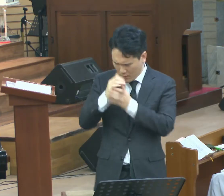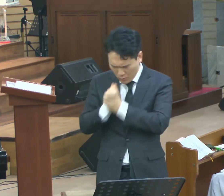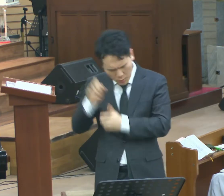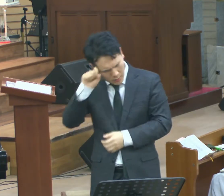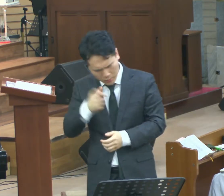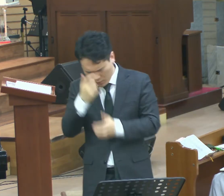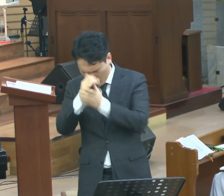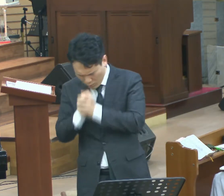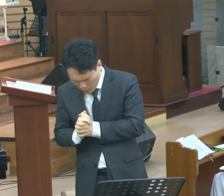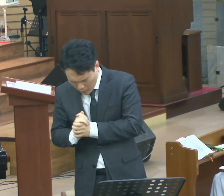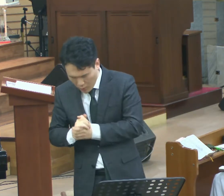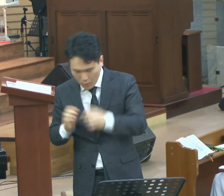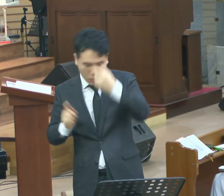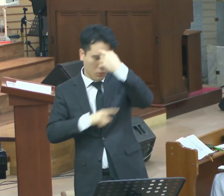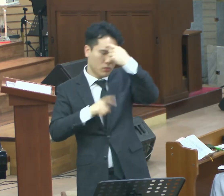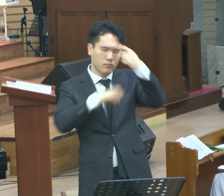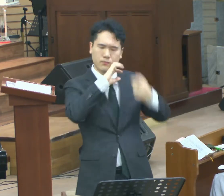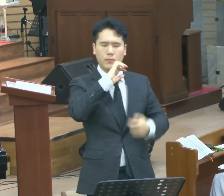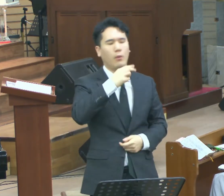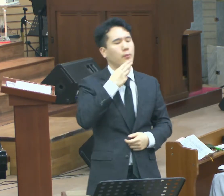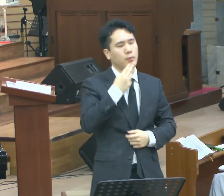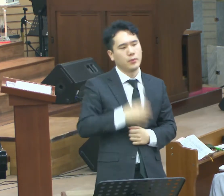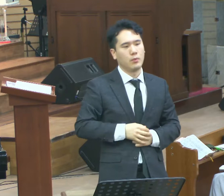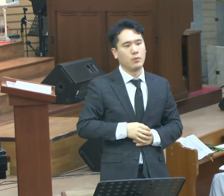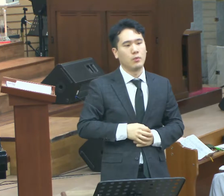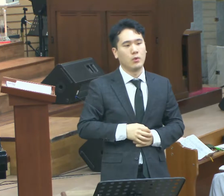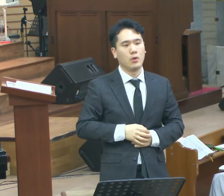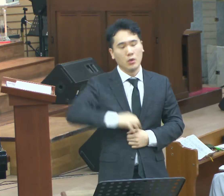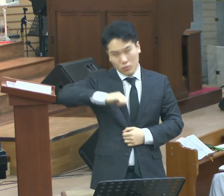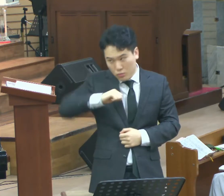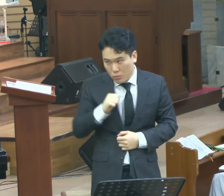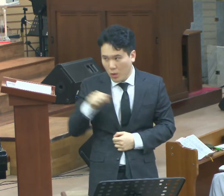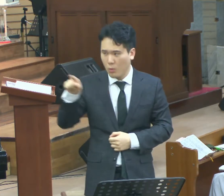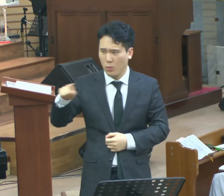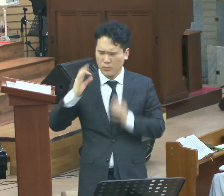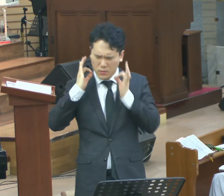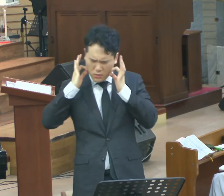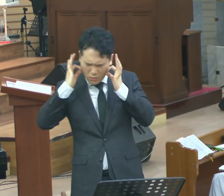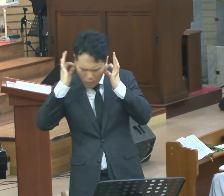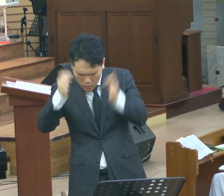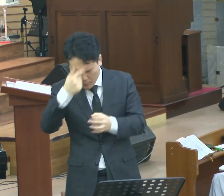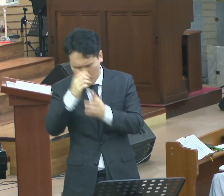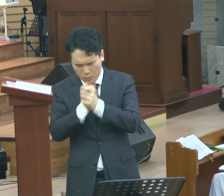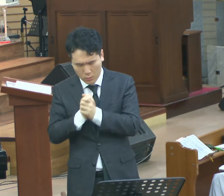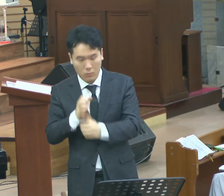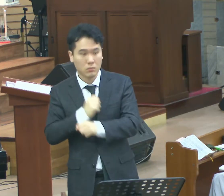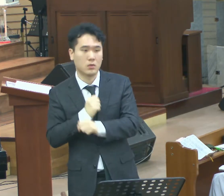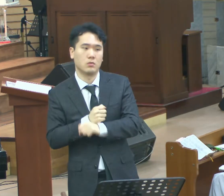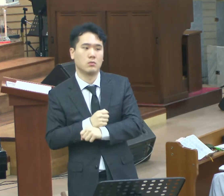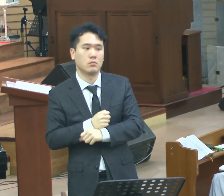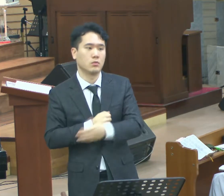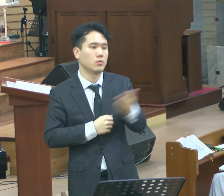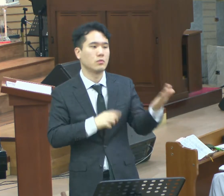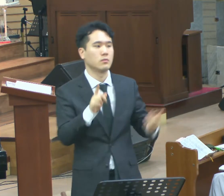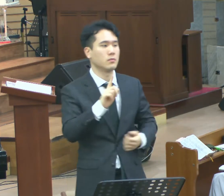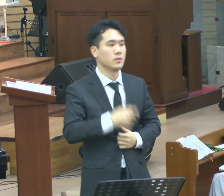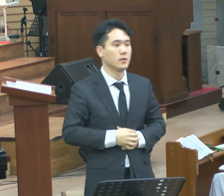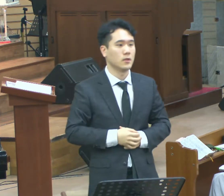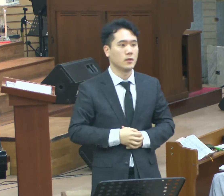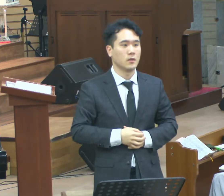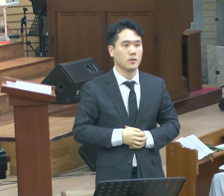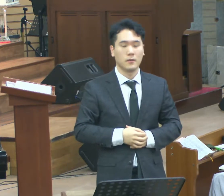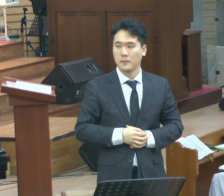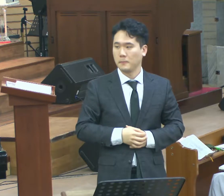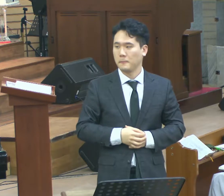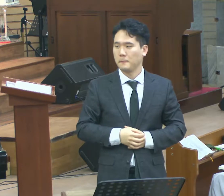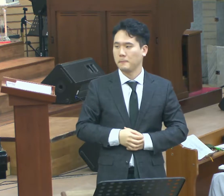그 말씀을, 그런 얘기들을 귀담아 듣지 않지만 어떤 분들은 나이가 80대에도 불구하고 월요일마다 나와요.